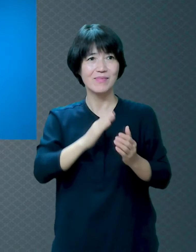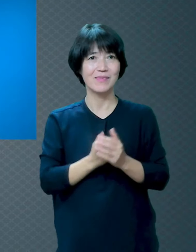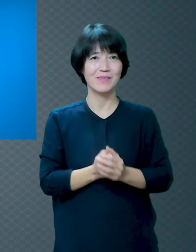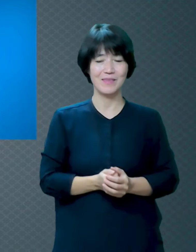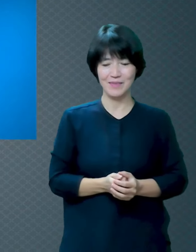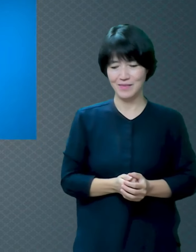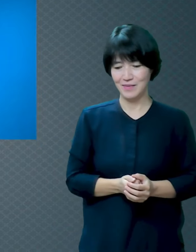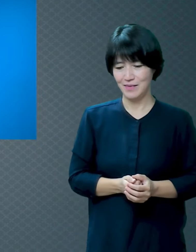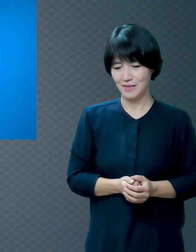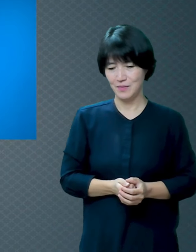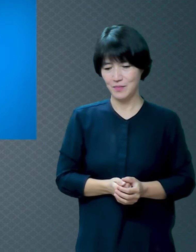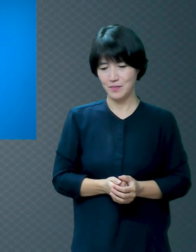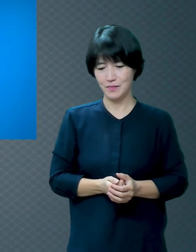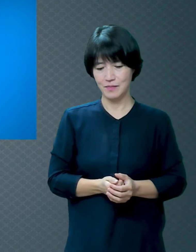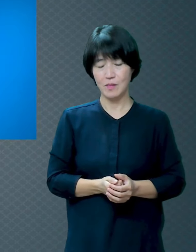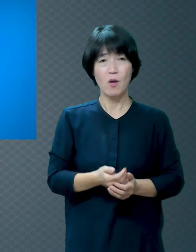돼요